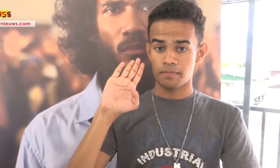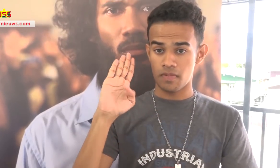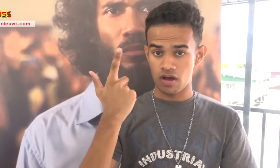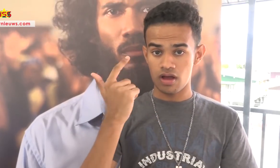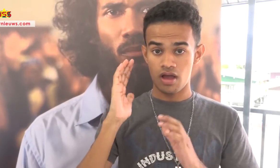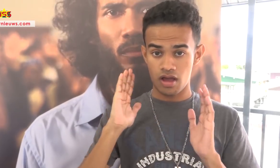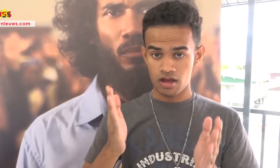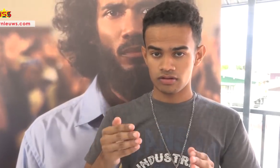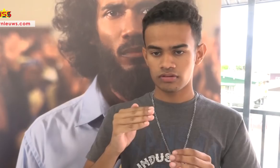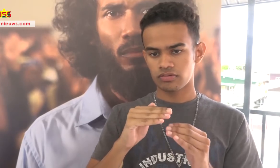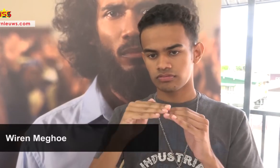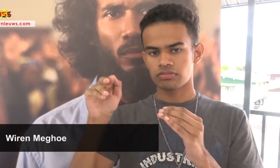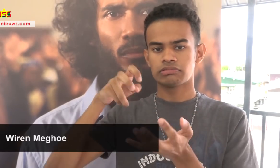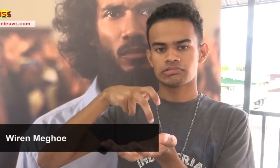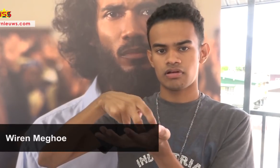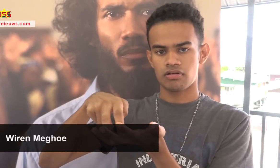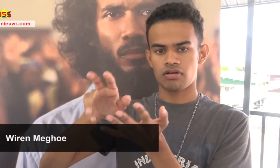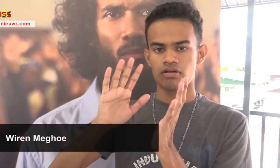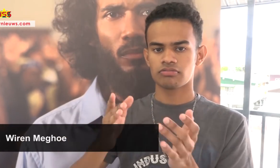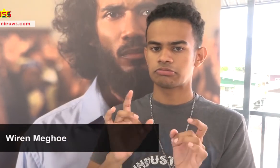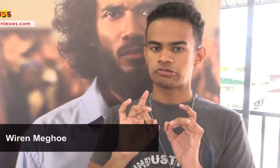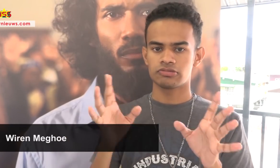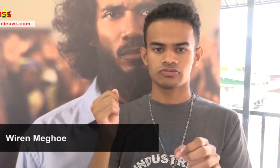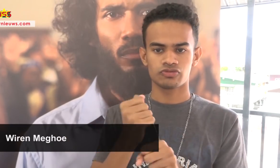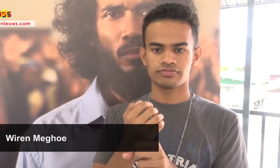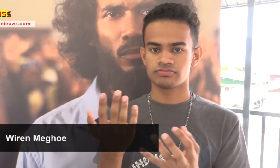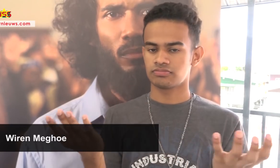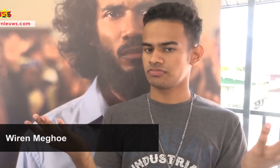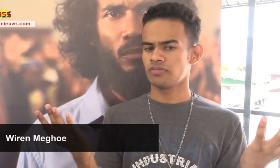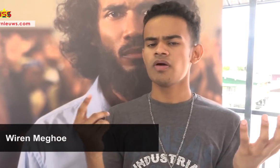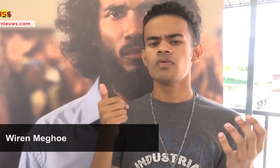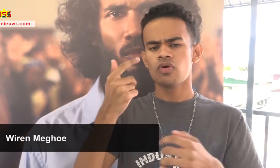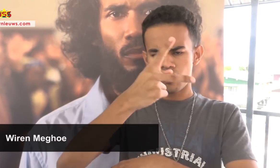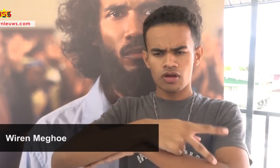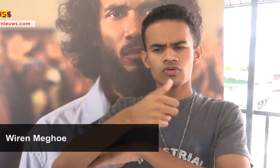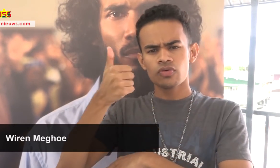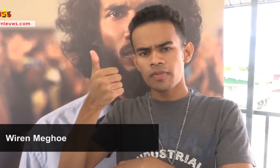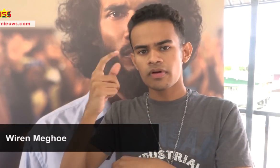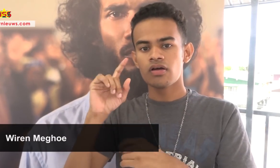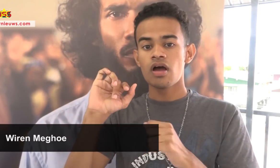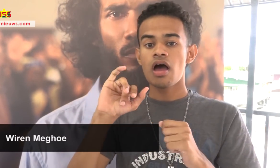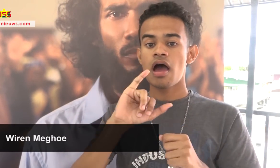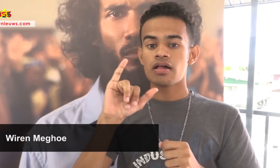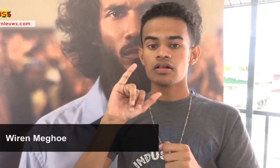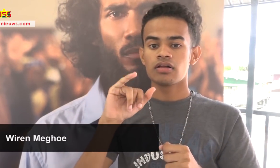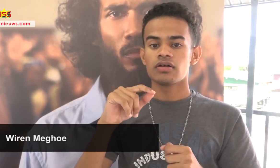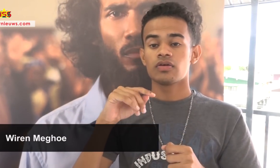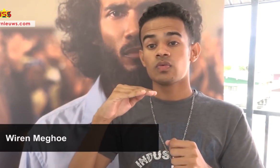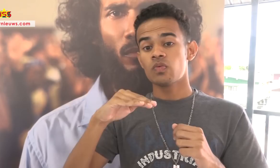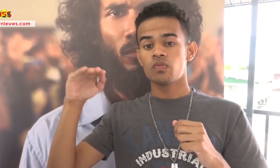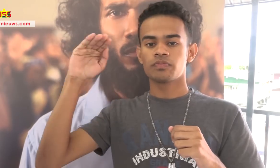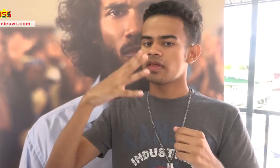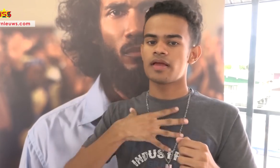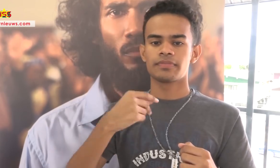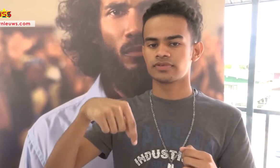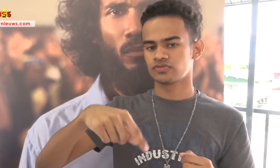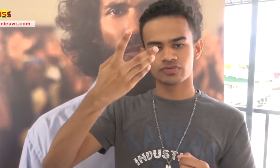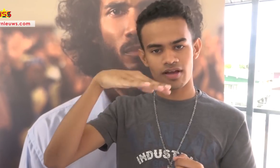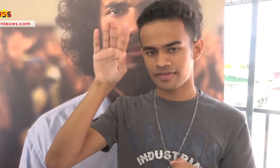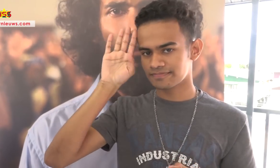School is het prima, goed. Ja, daar hebben we lopen stage, we gaan op een werkbedrijf zoeken. Maar dat lukt niet altijd, maar